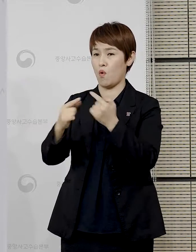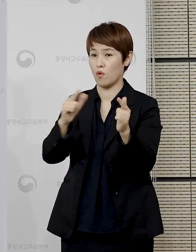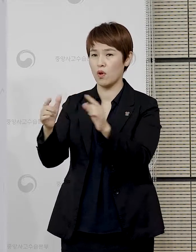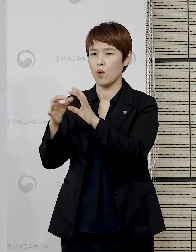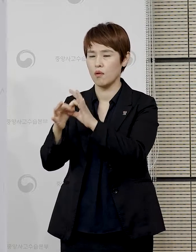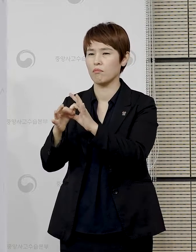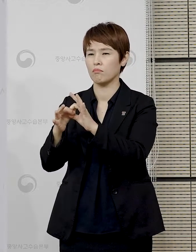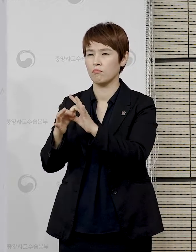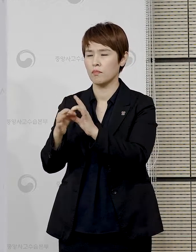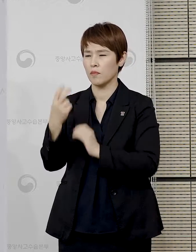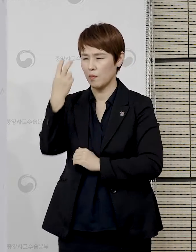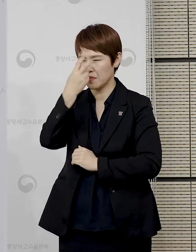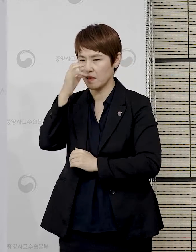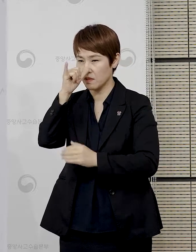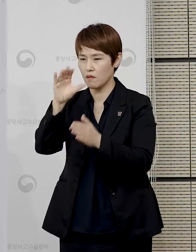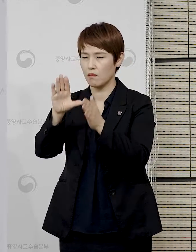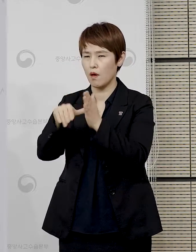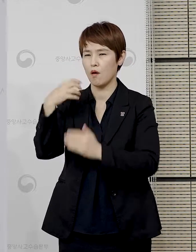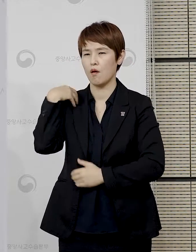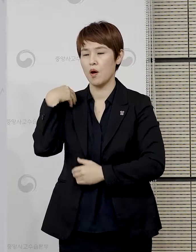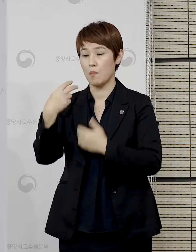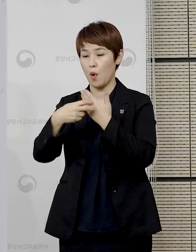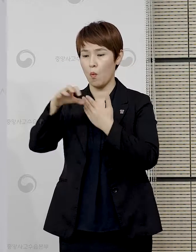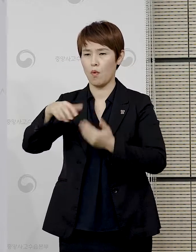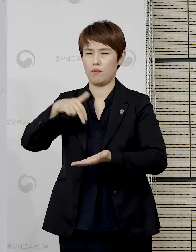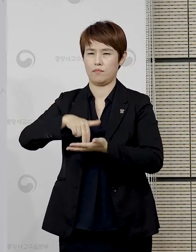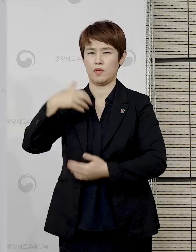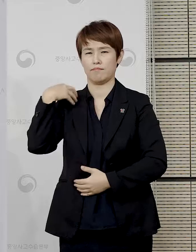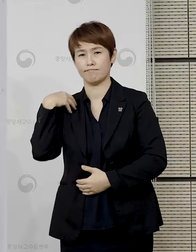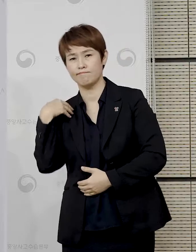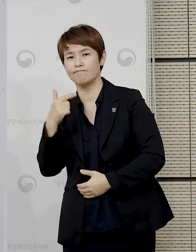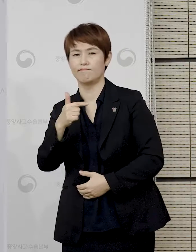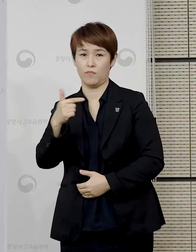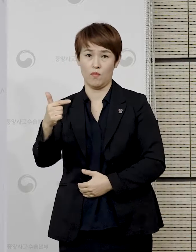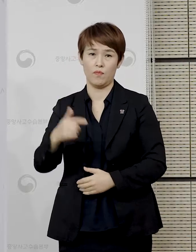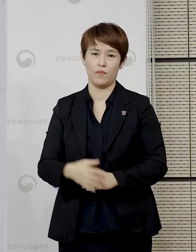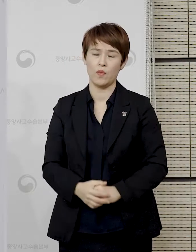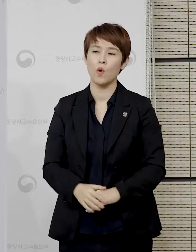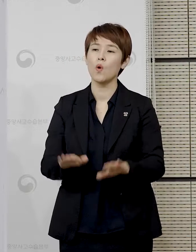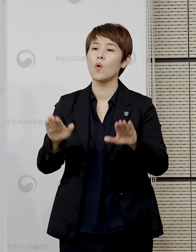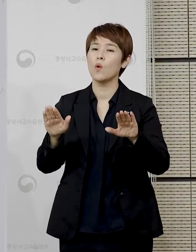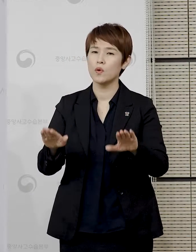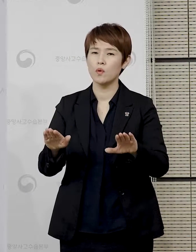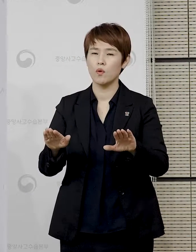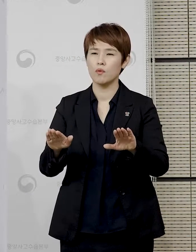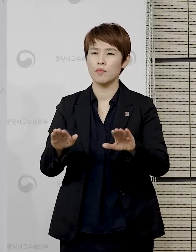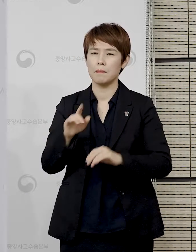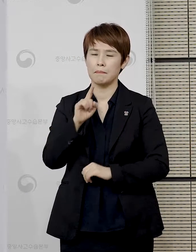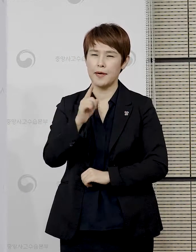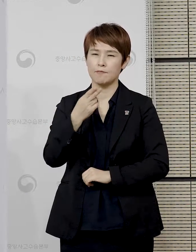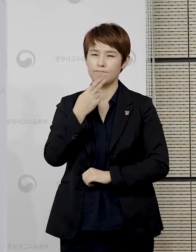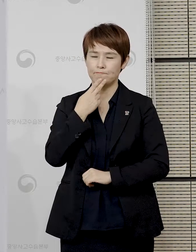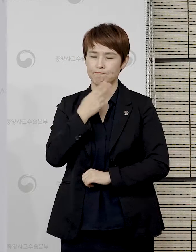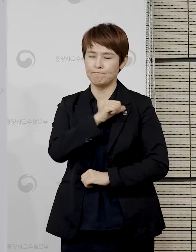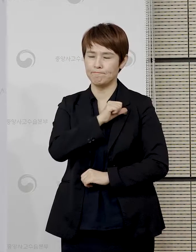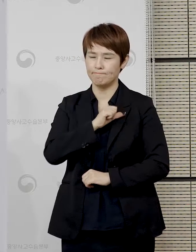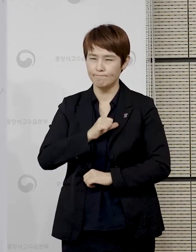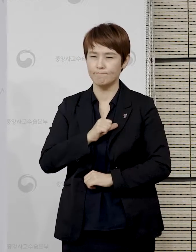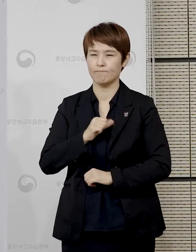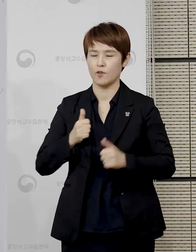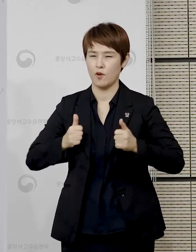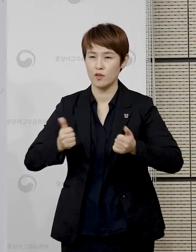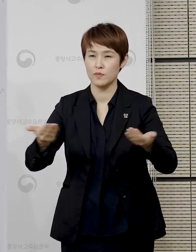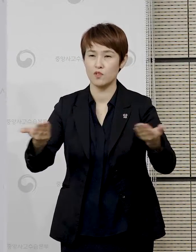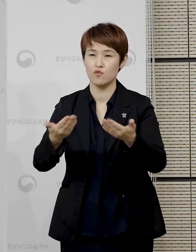진료 과정에서의 추가적인 부담도 커지고 있는 상황입니다. 오늘도 현장에서 묵묵히 업무에 임하고 계신